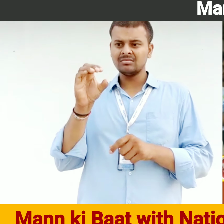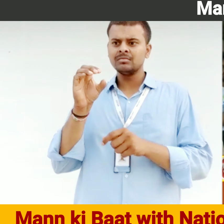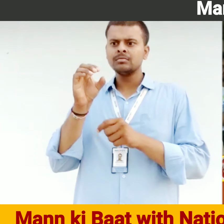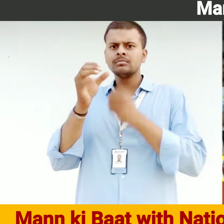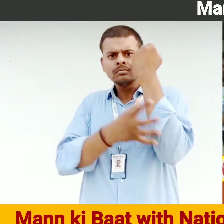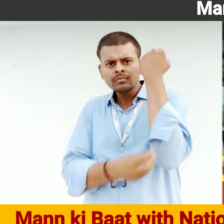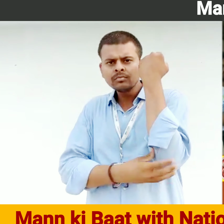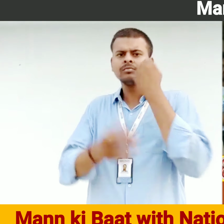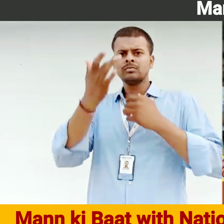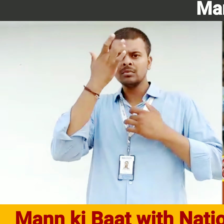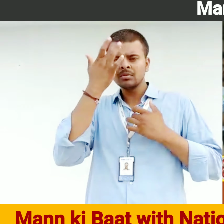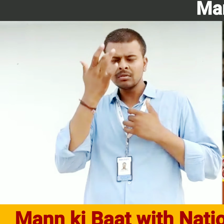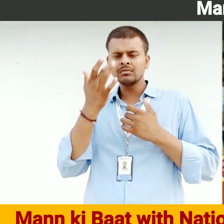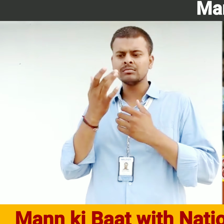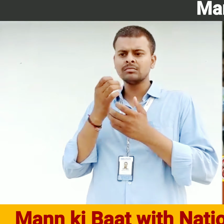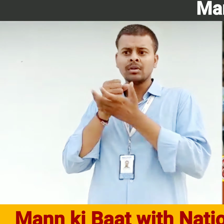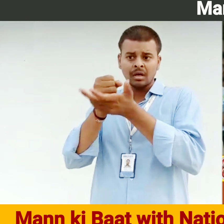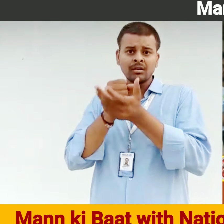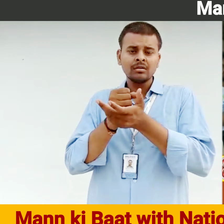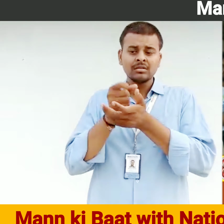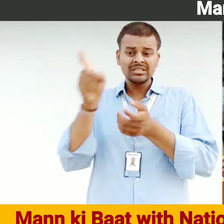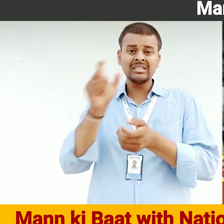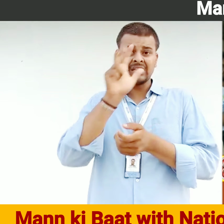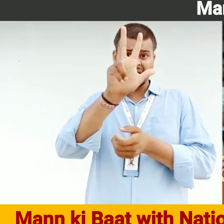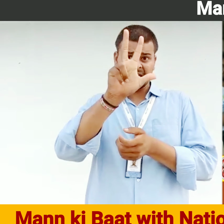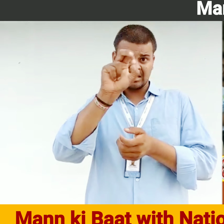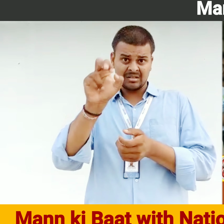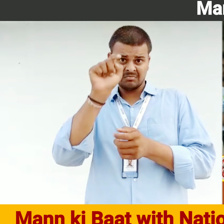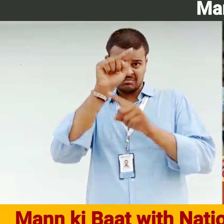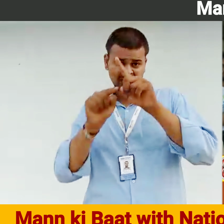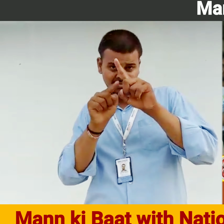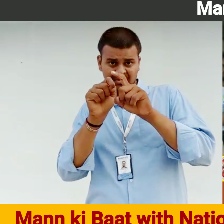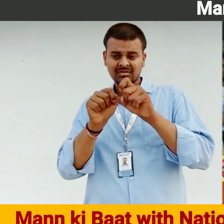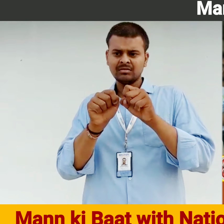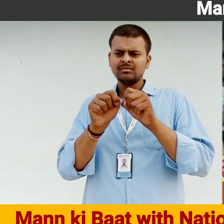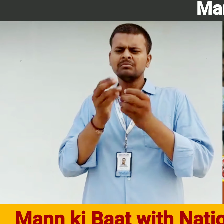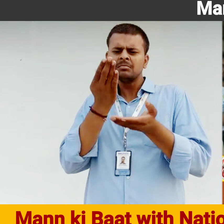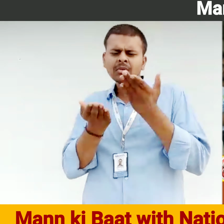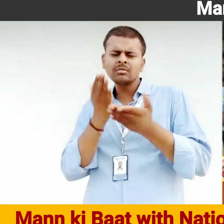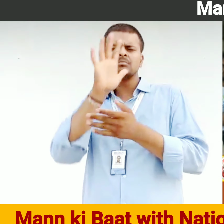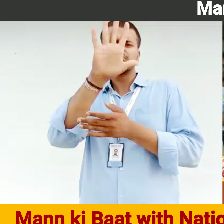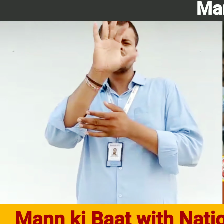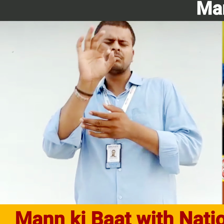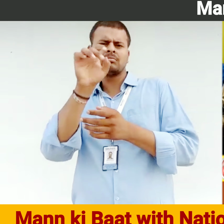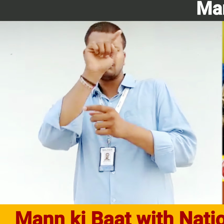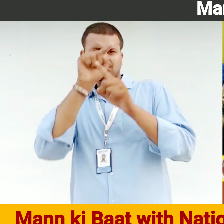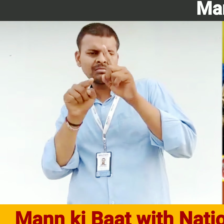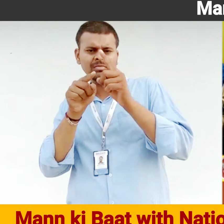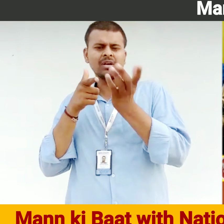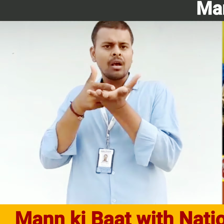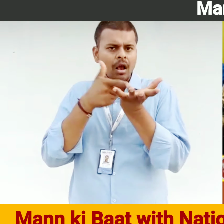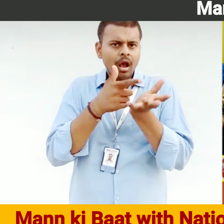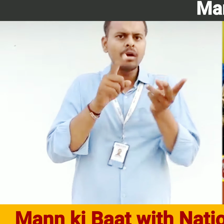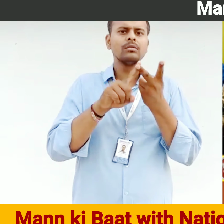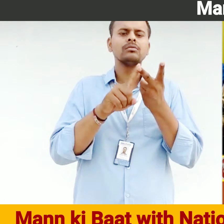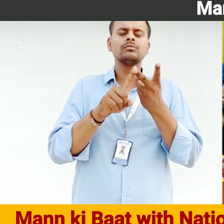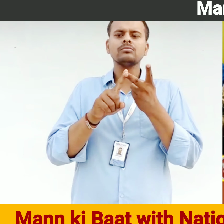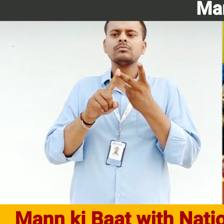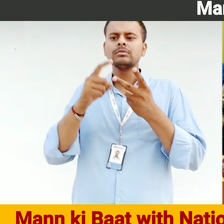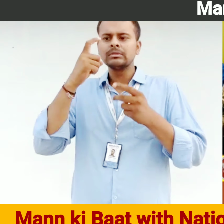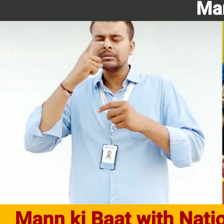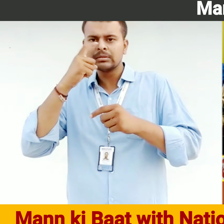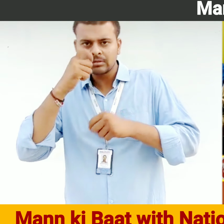80% लाभार्थी देश के ग्रामीण इलाकों के हैं। इनमें भी करीब करीब 50%